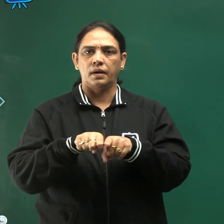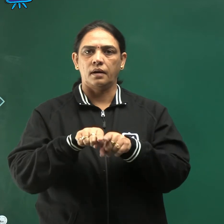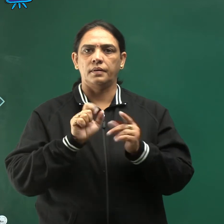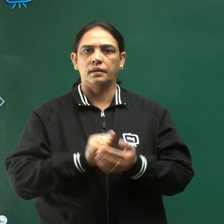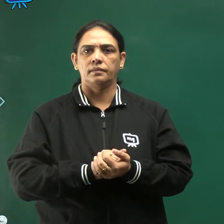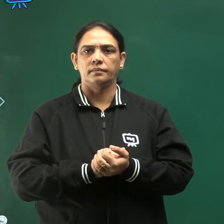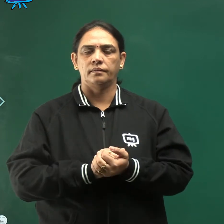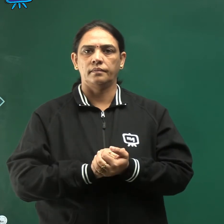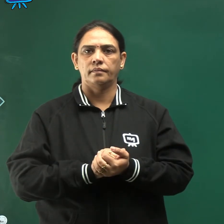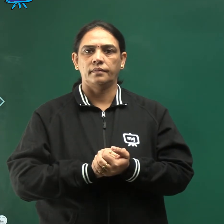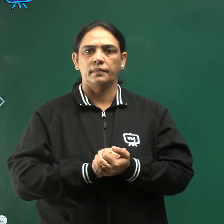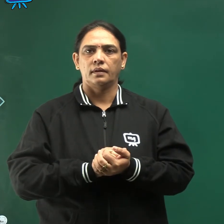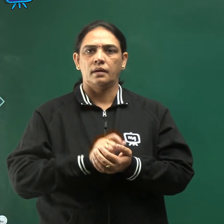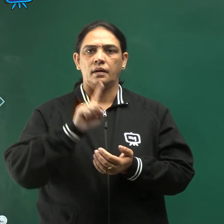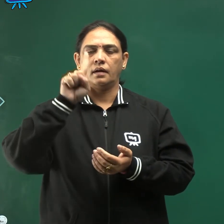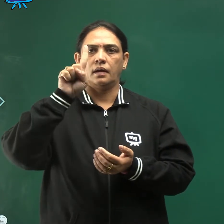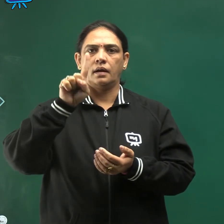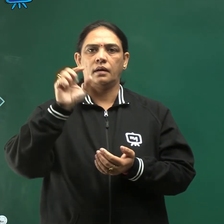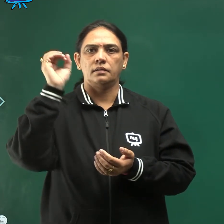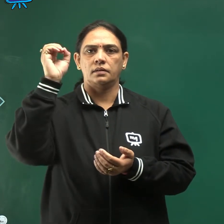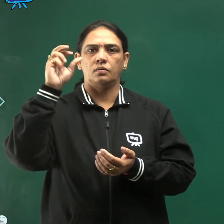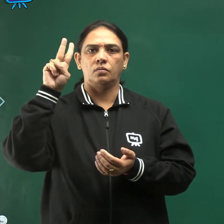बराबर 1024।